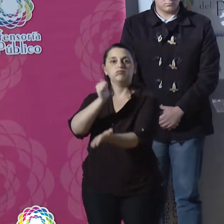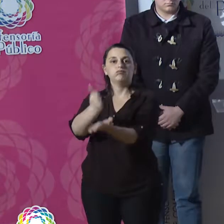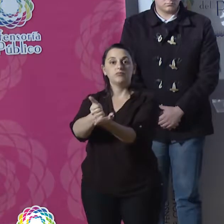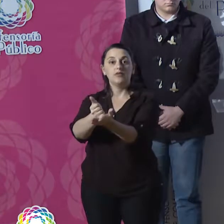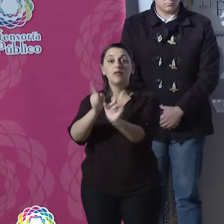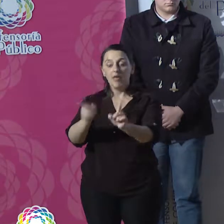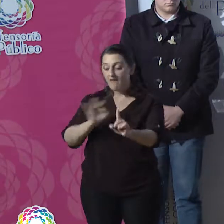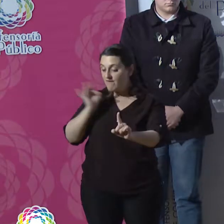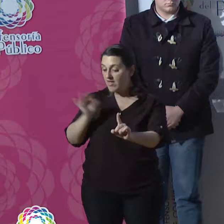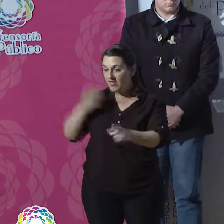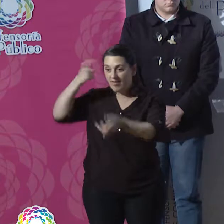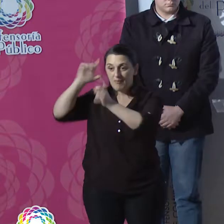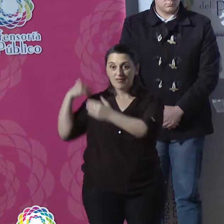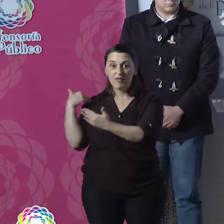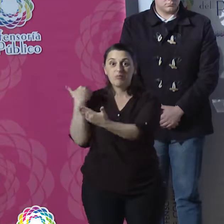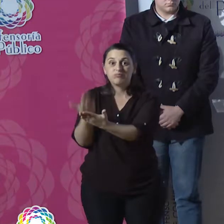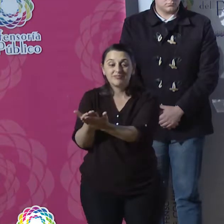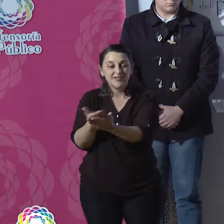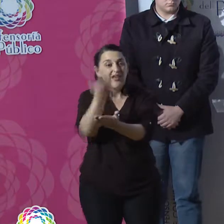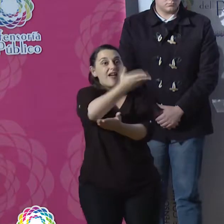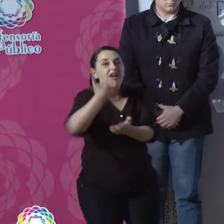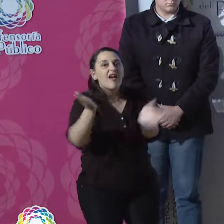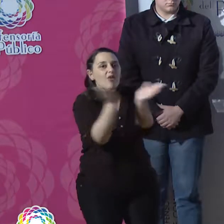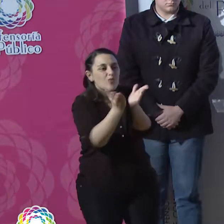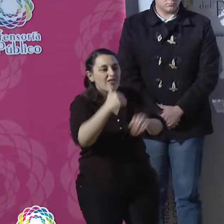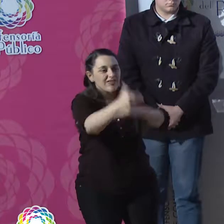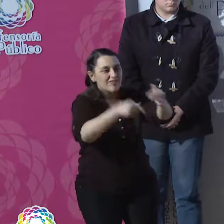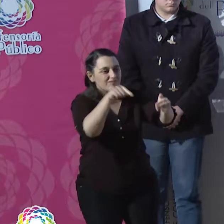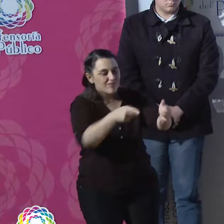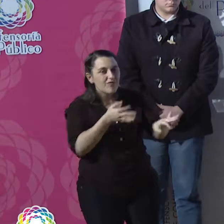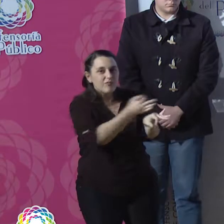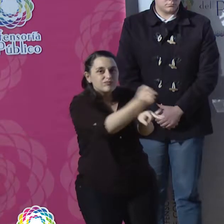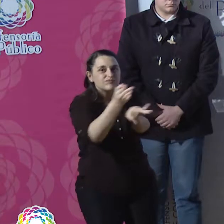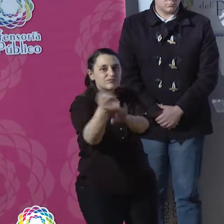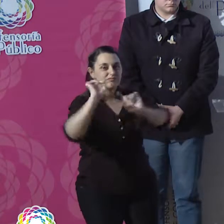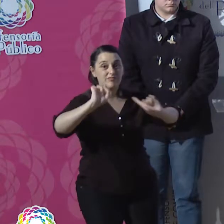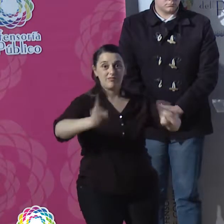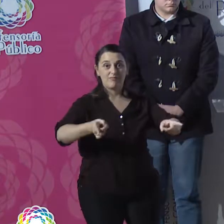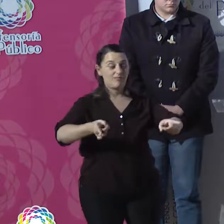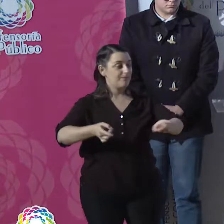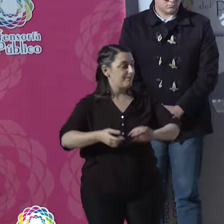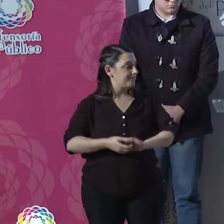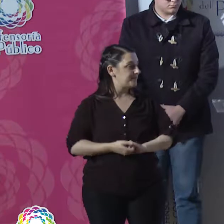historias de vida y de formar chicos y chicas que puedan hacer su propio programa de radio